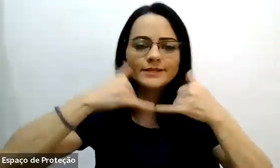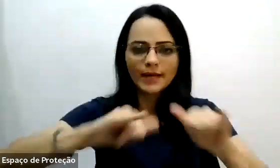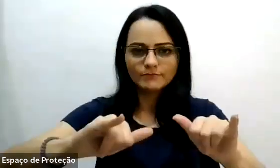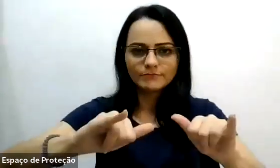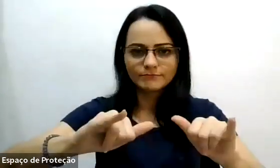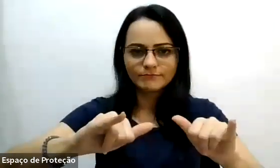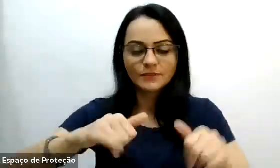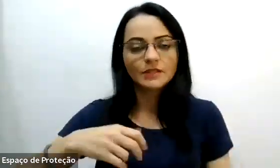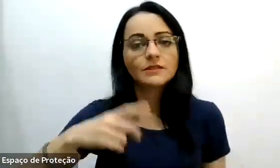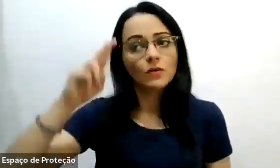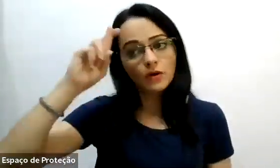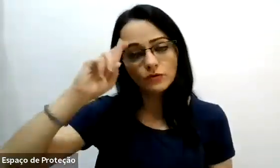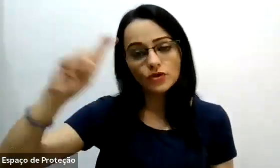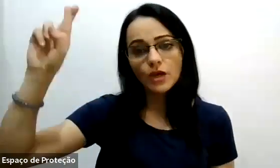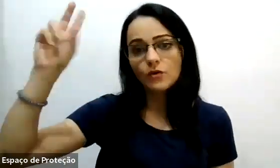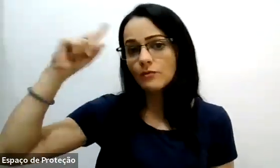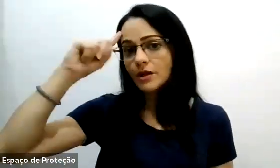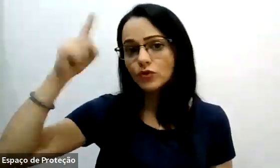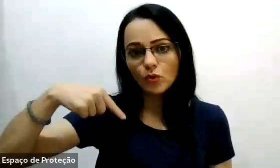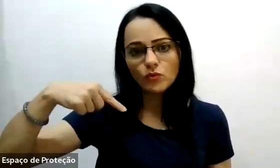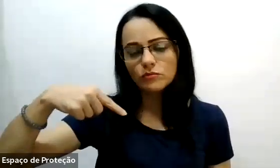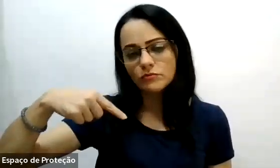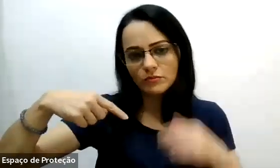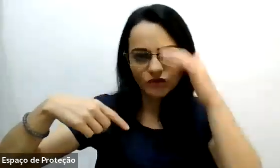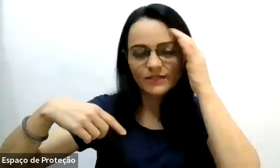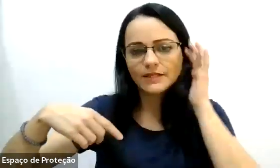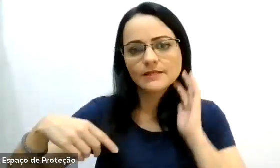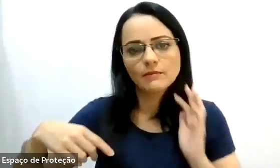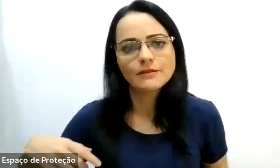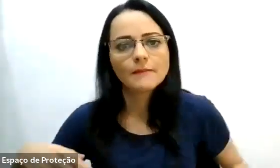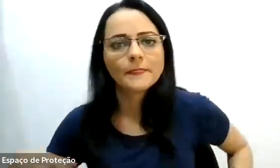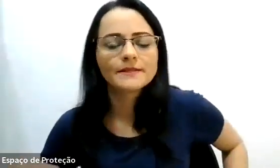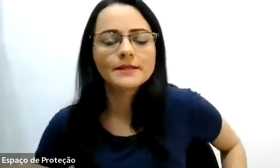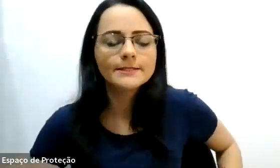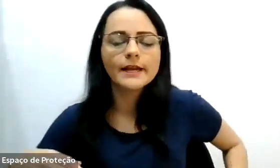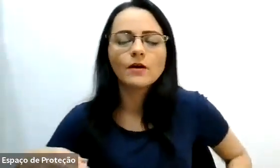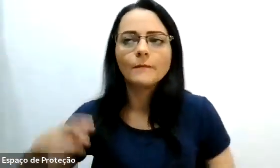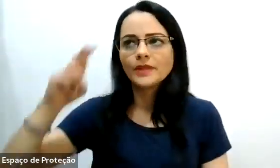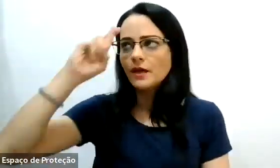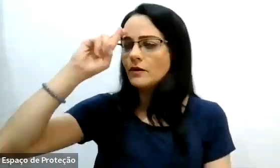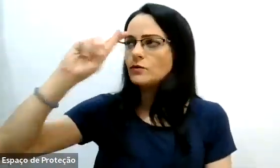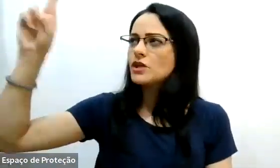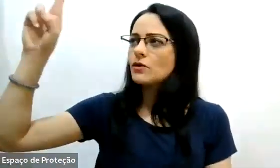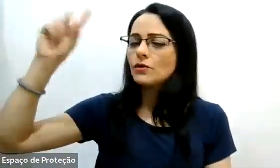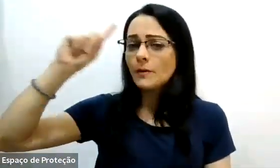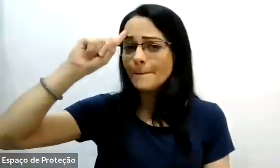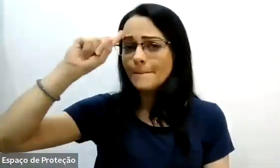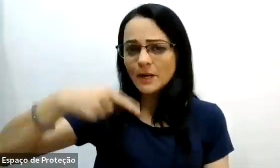Avisar. Então, ó, o Senhor mandou, pode fazer esse também, tá? Se quiserem, ó. O Senhor